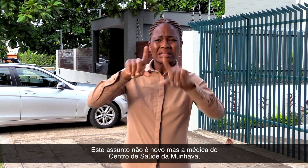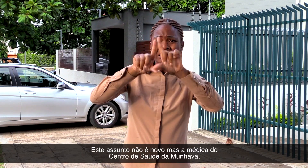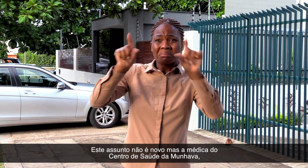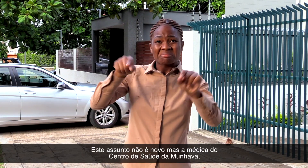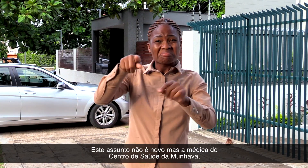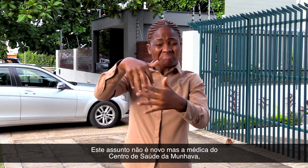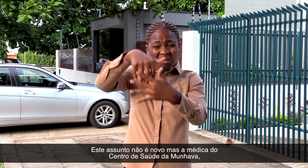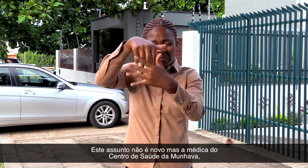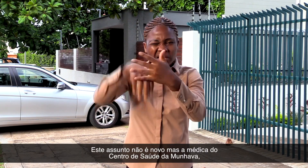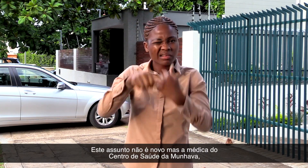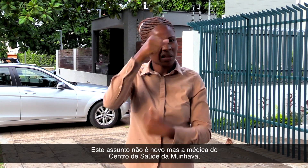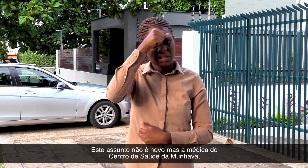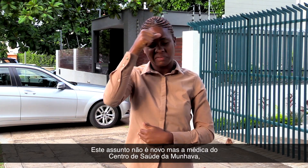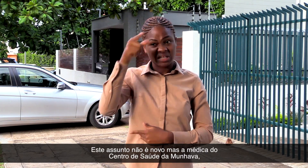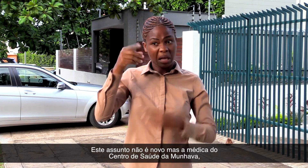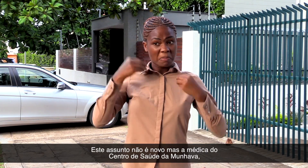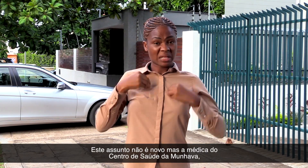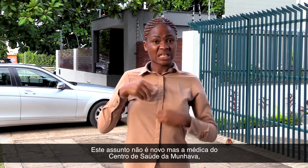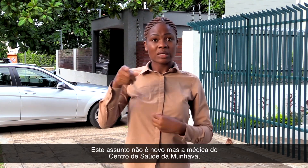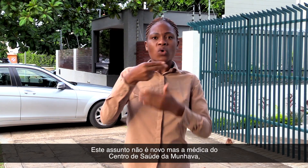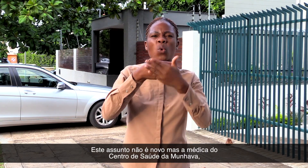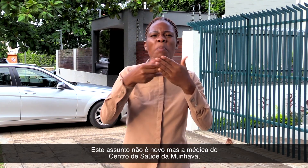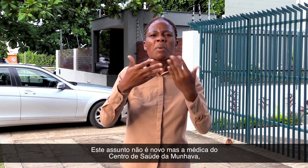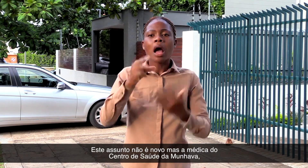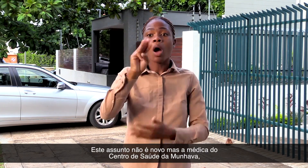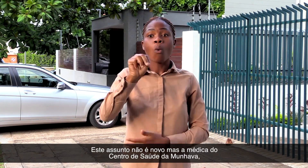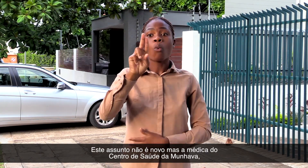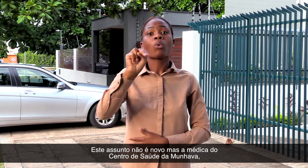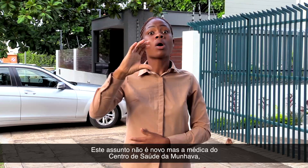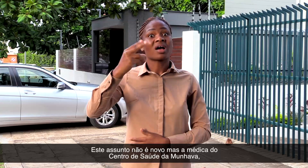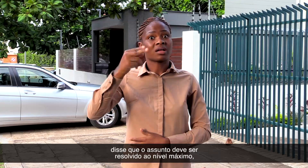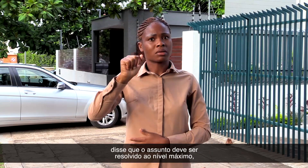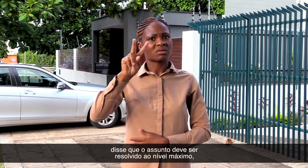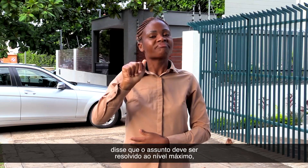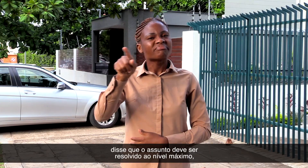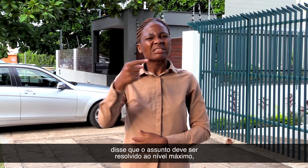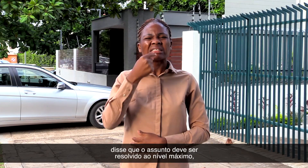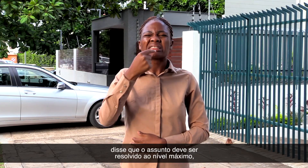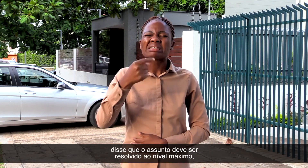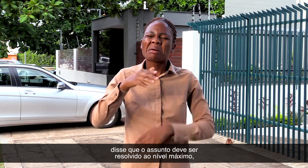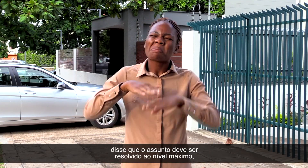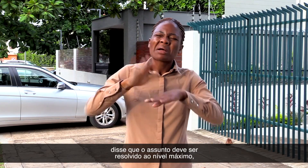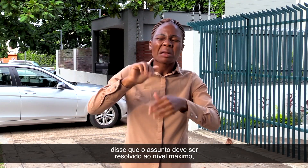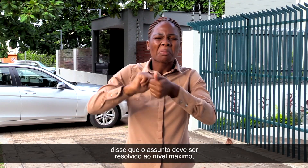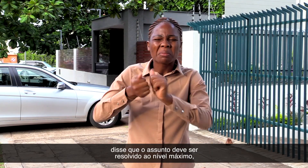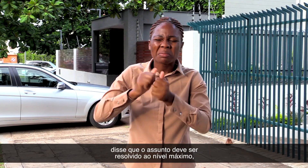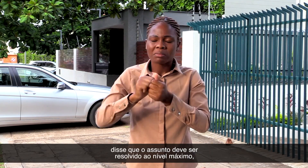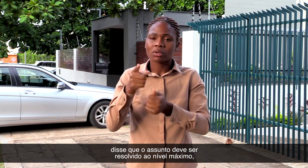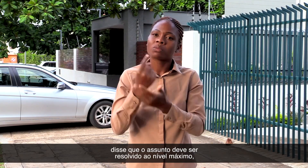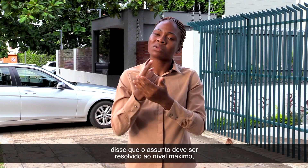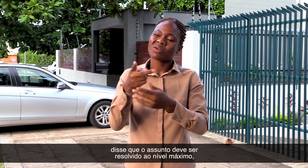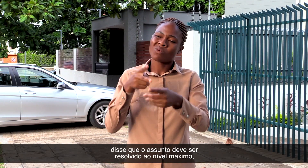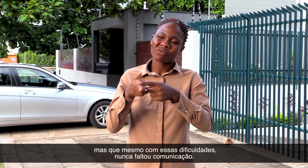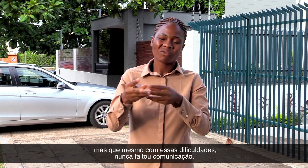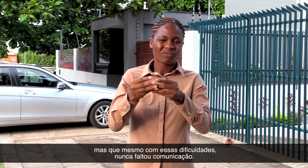Este assunto não é novo, mas a médica do Centro de Saúde da Munhava disse que o assunto deve ser resolvido ao nível